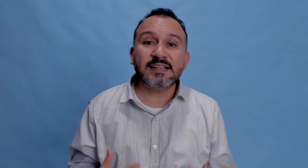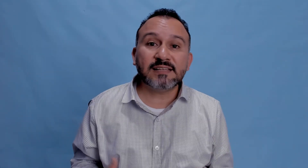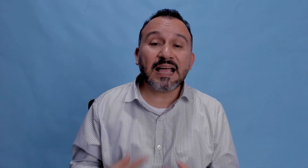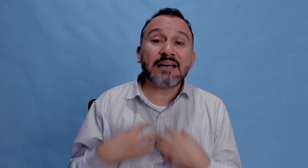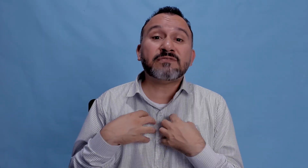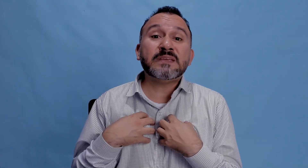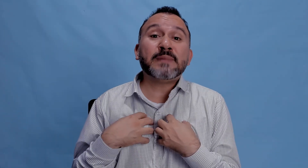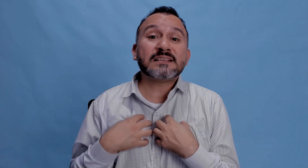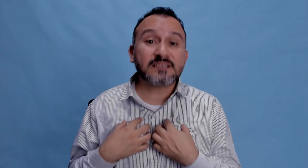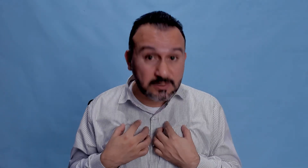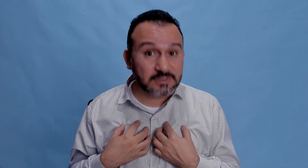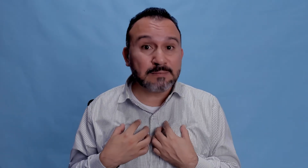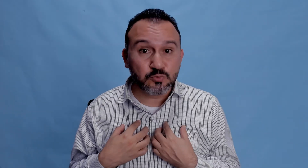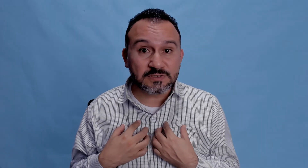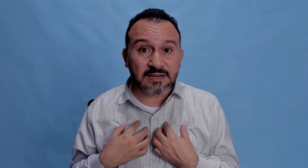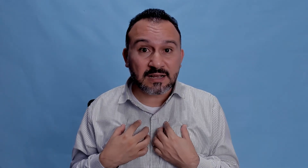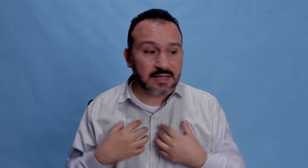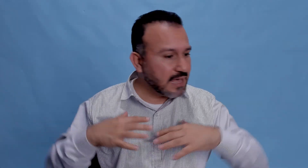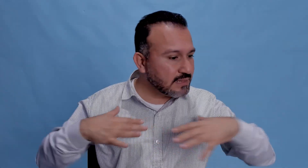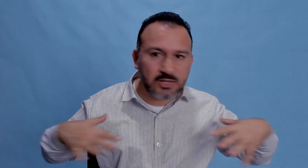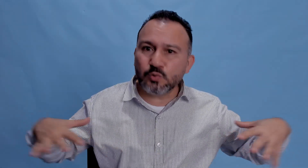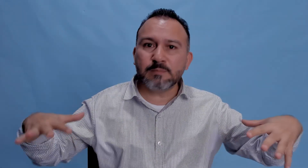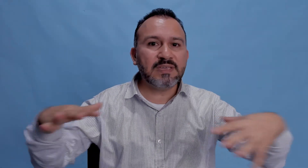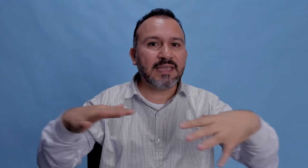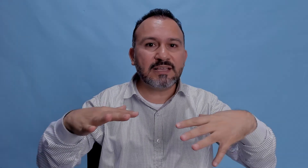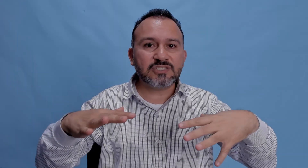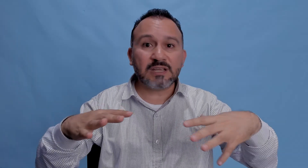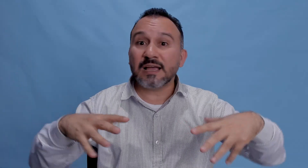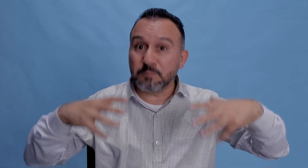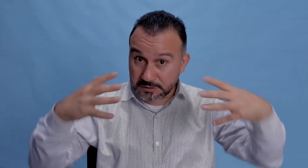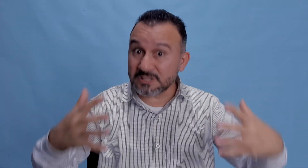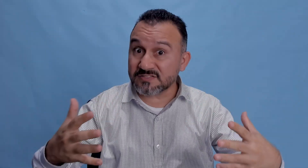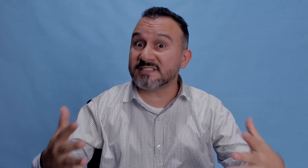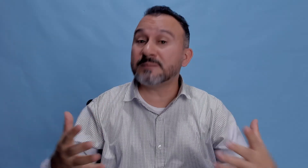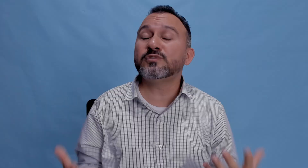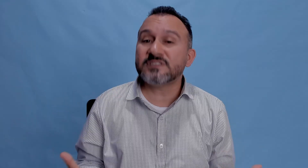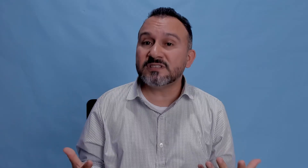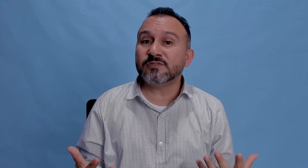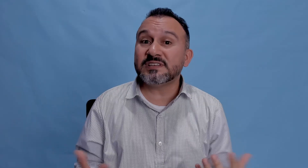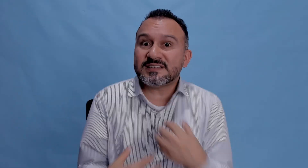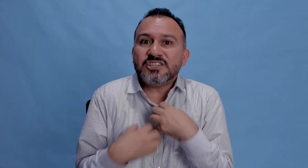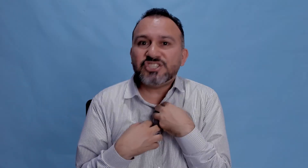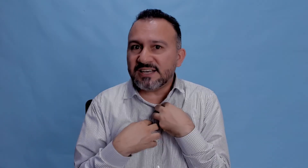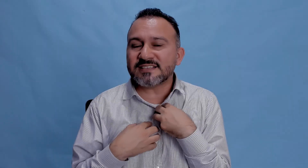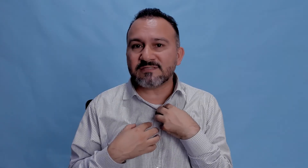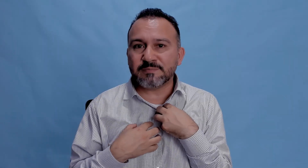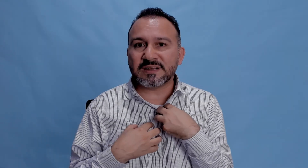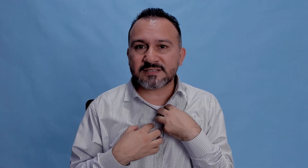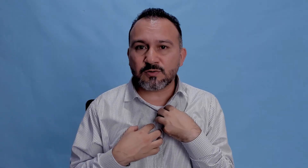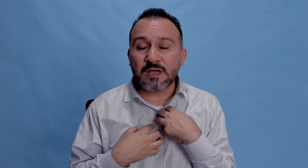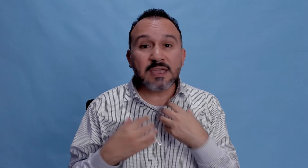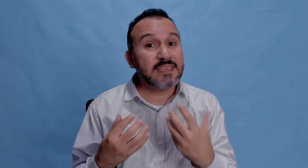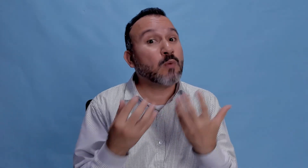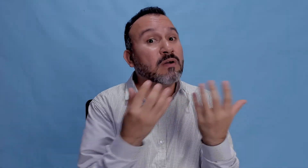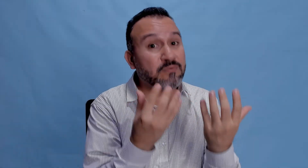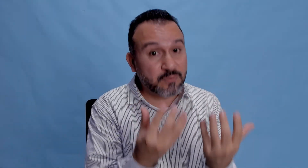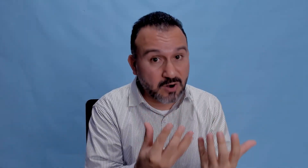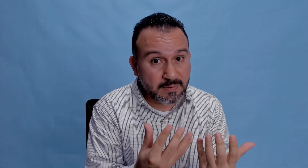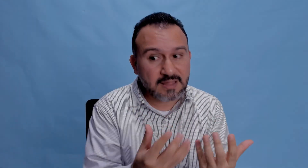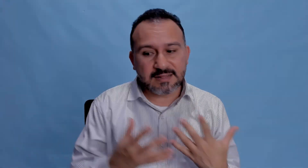sentem a vibração da música ali do ambiente. Muitas vezes é possível eles sentirem essa vibração. E é uma forma